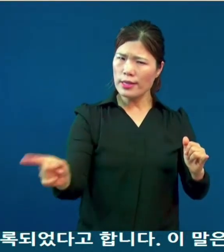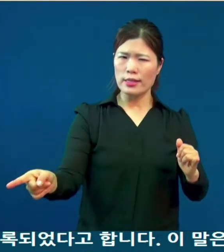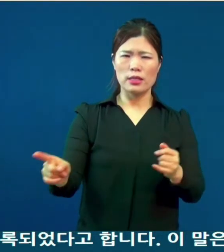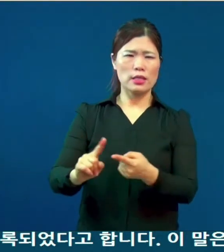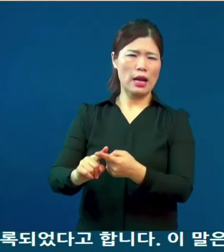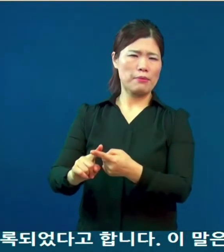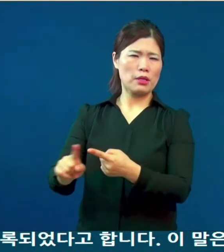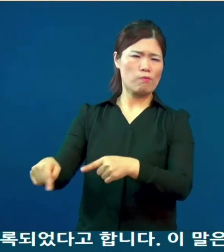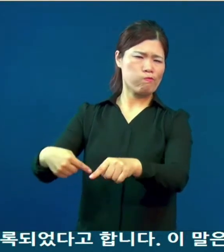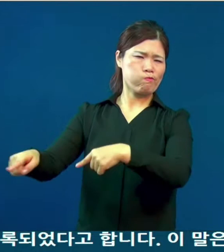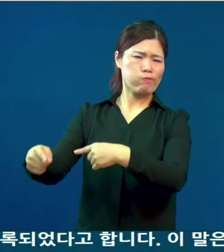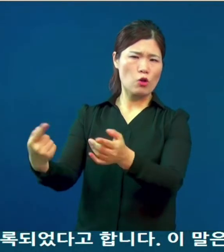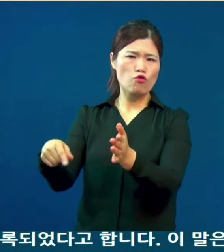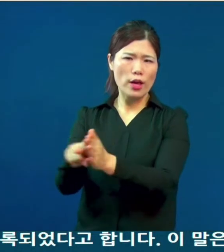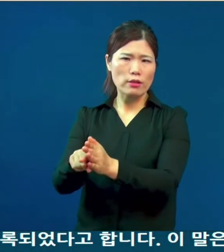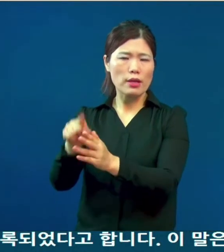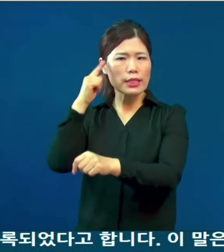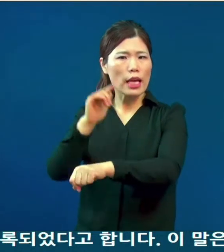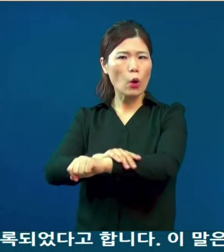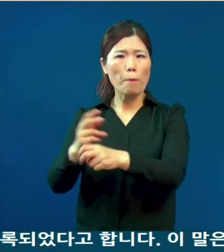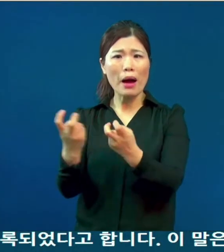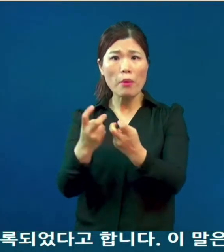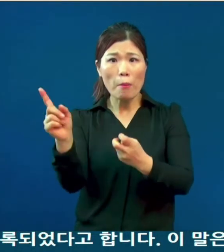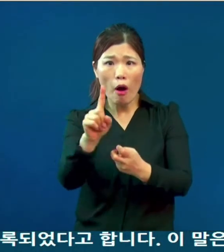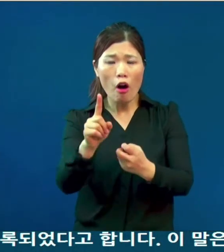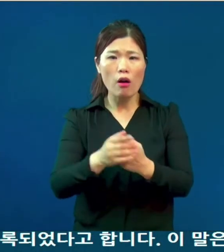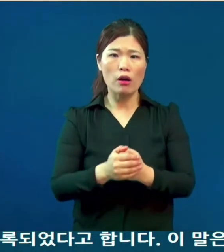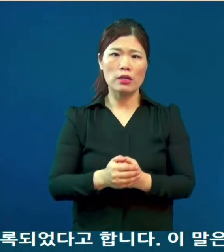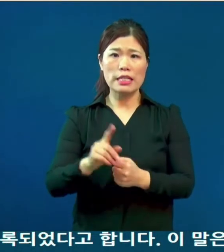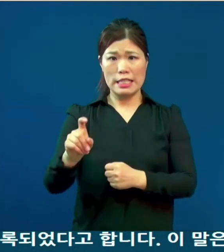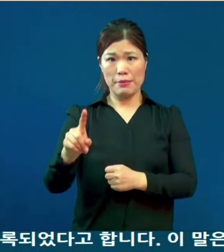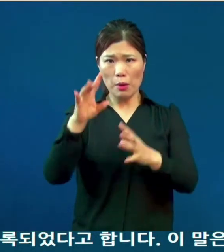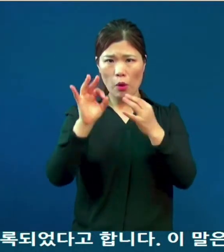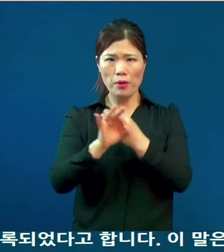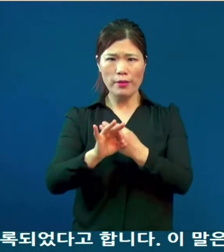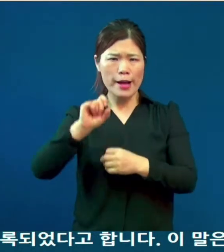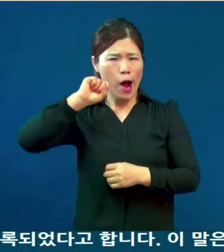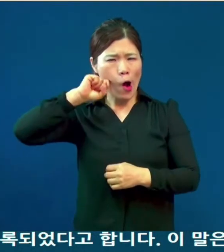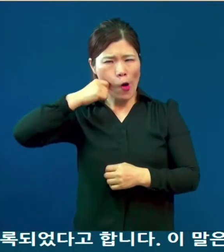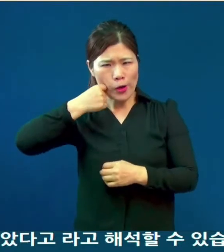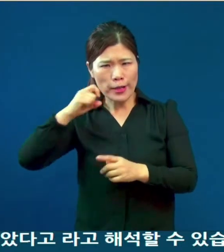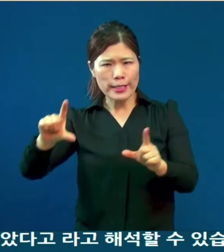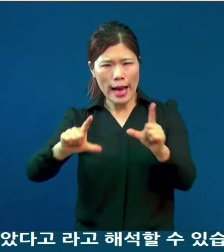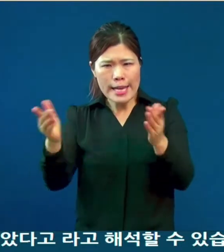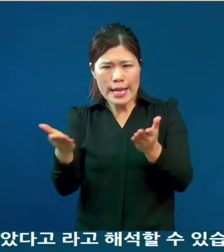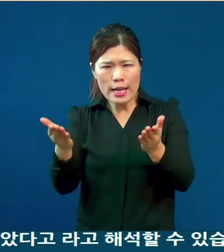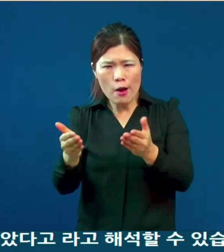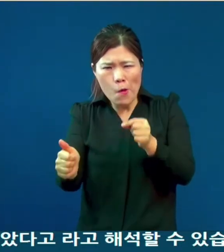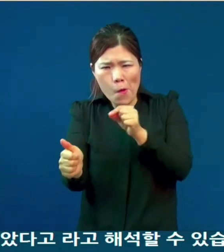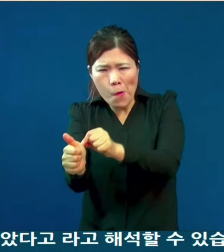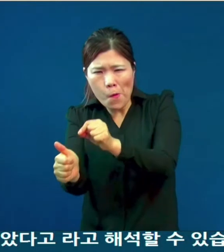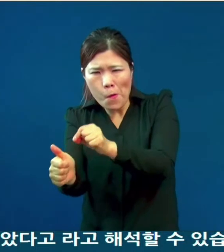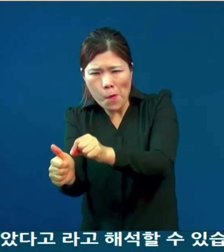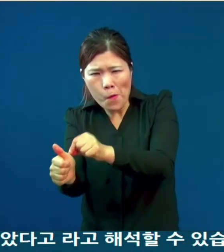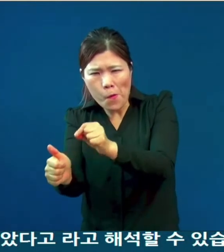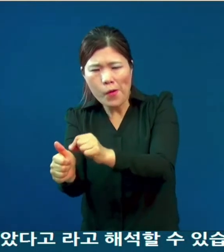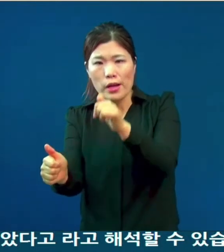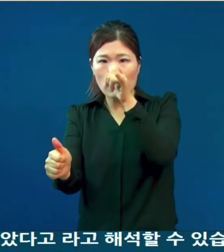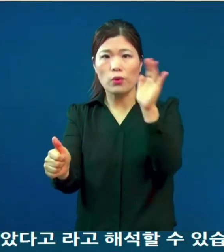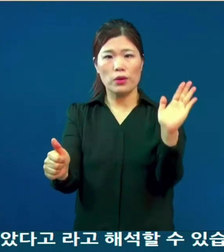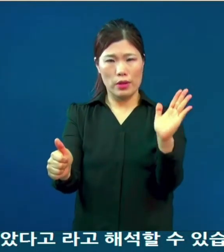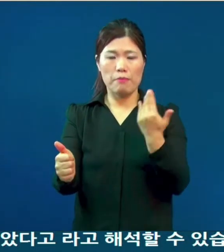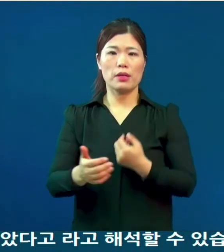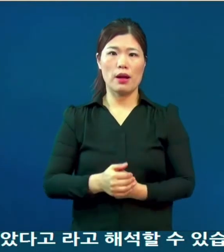무엇입니까? 11절의 말씀을 보면 어려운 노동으로 그들의 생활을 괴롭게 하는 것입니다. 어려운